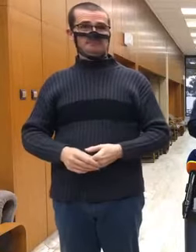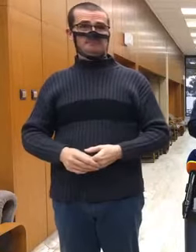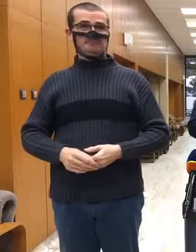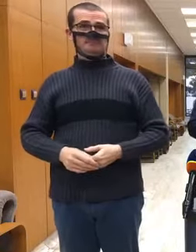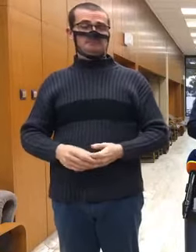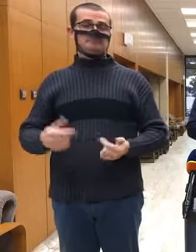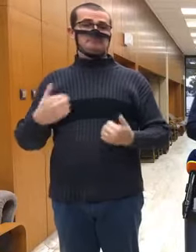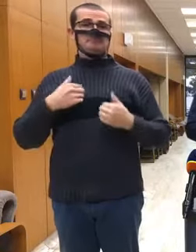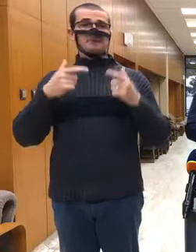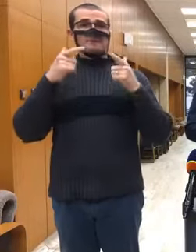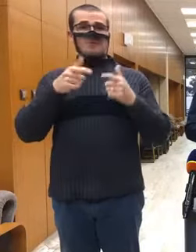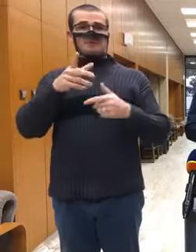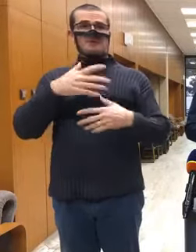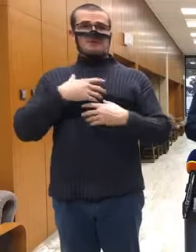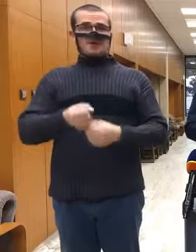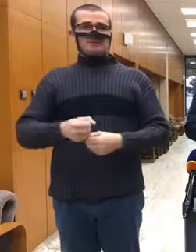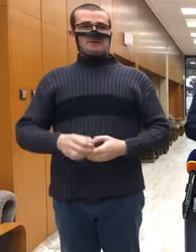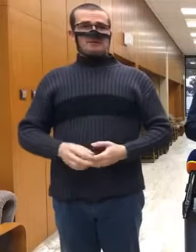My podporíme tento návrh.